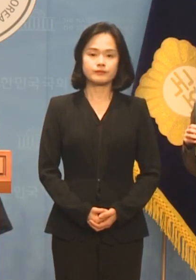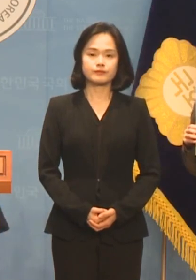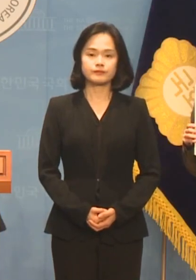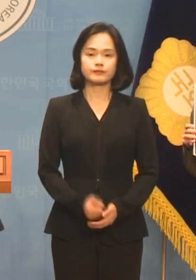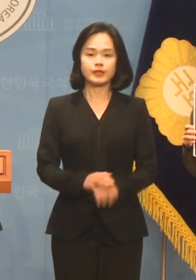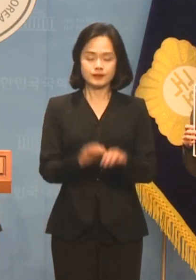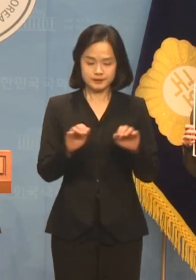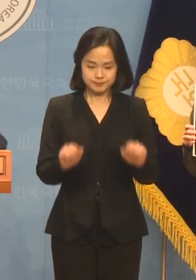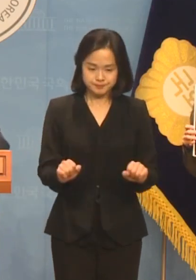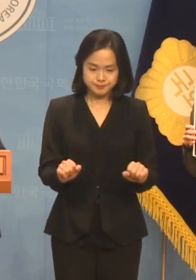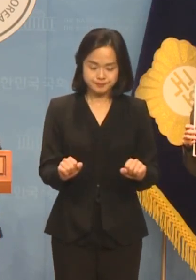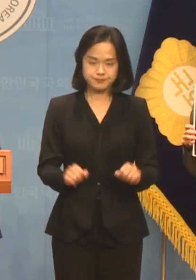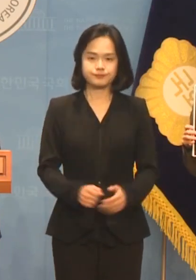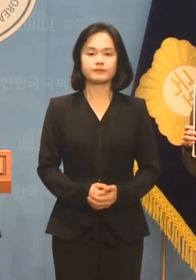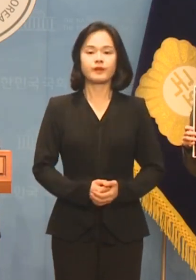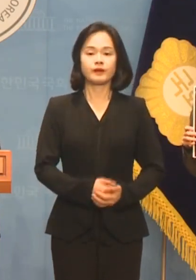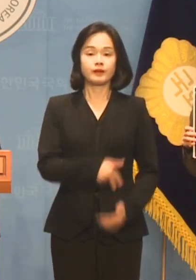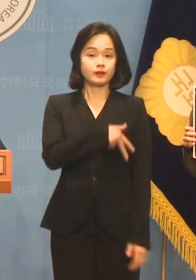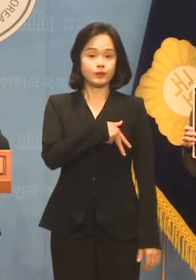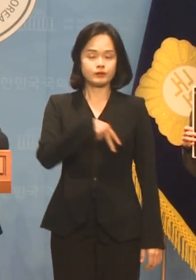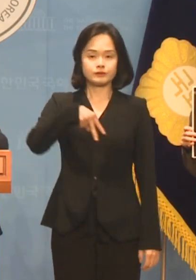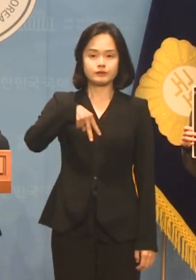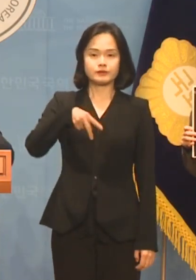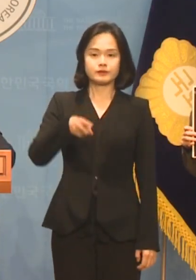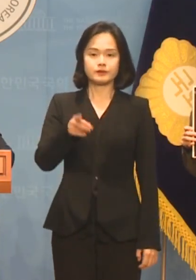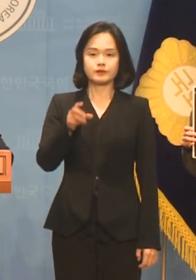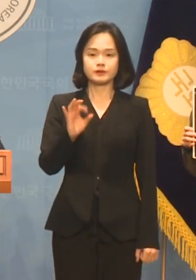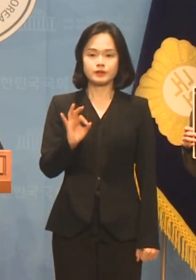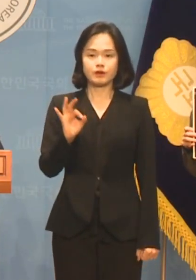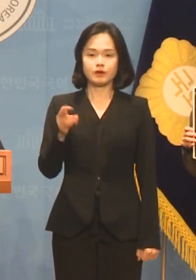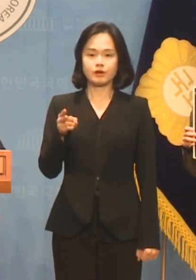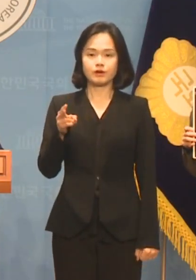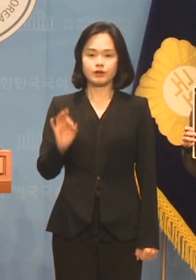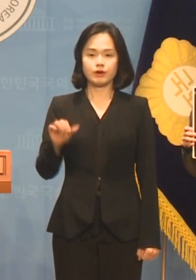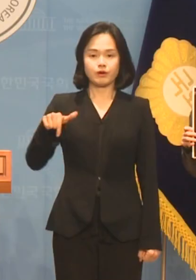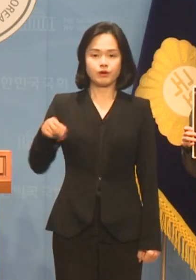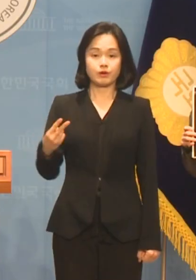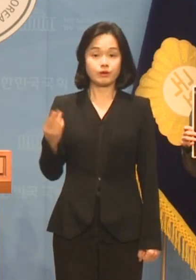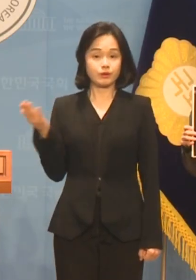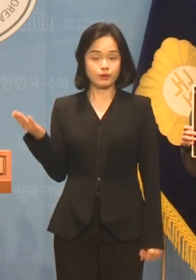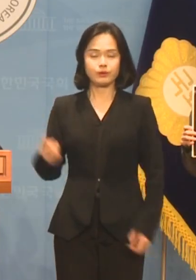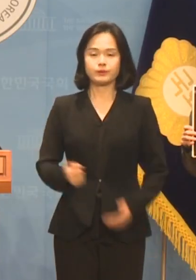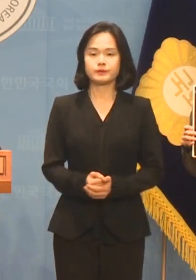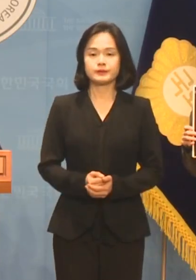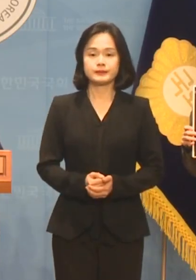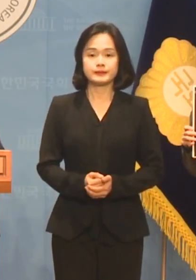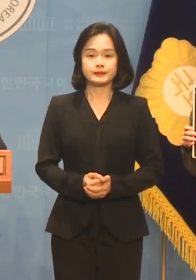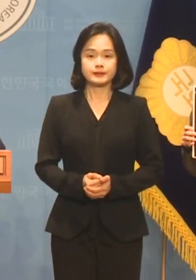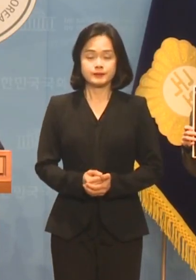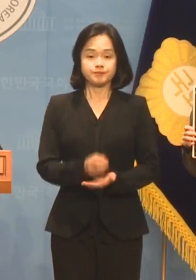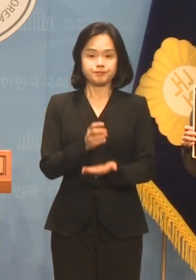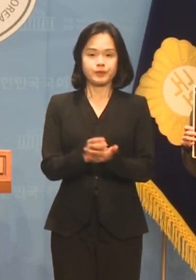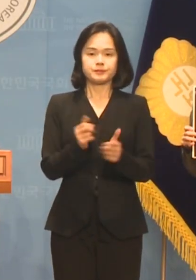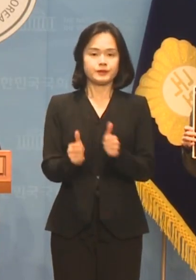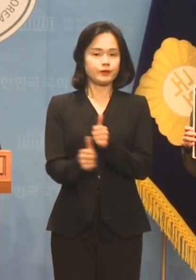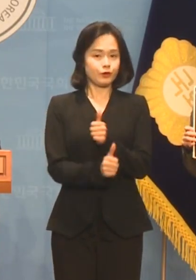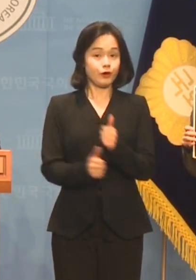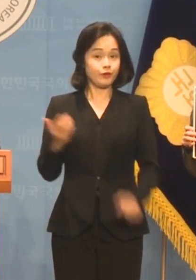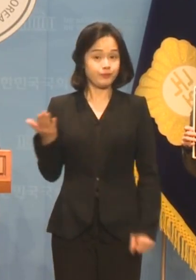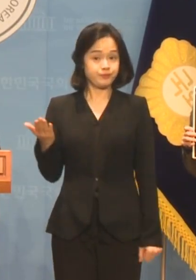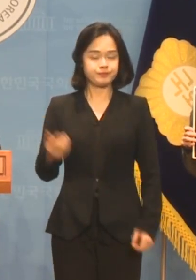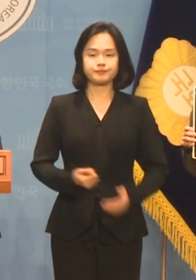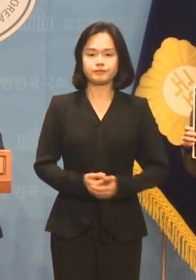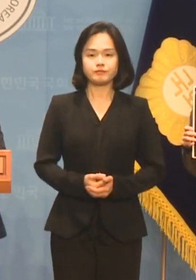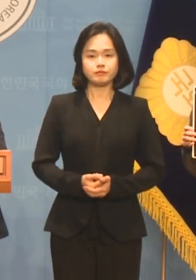안녕하세요. 국회의원 서영교입니다. 저는 법사위원입니다. 여러분 기억하시겠지만 저는